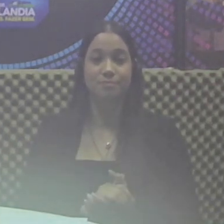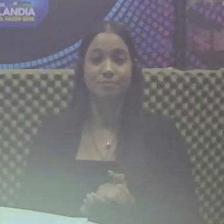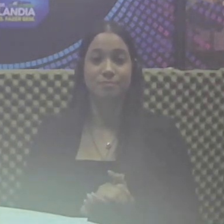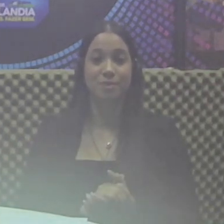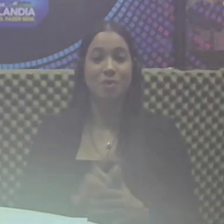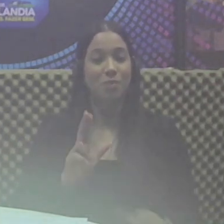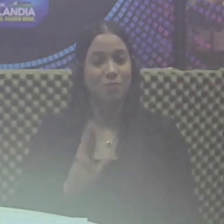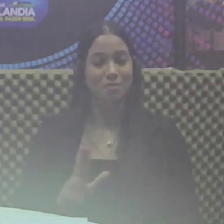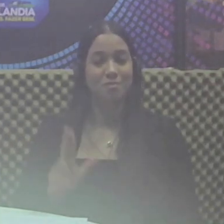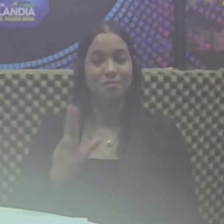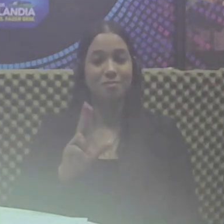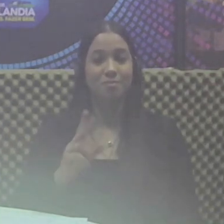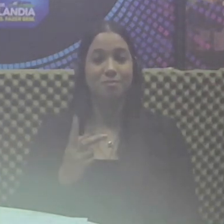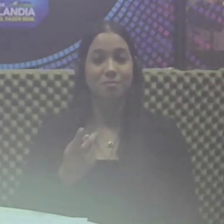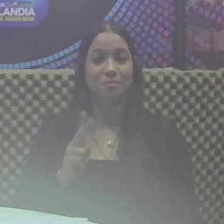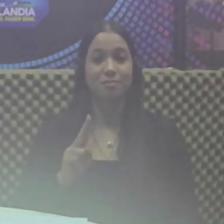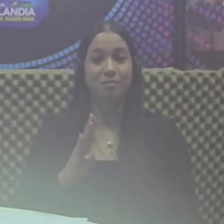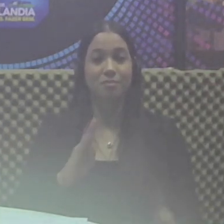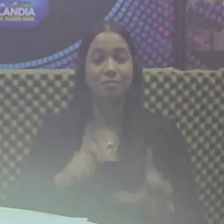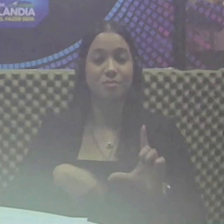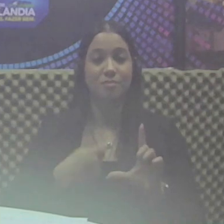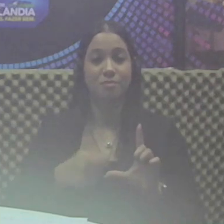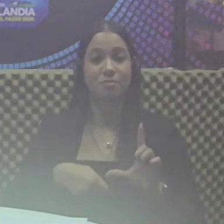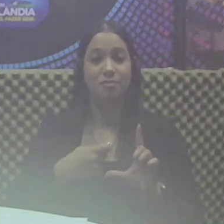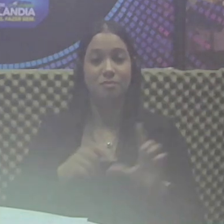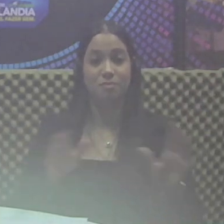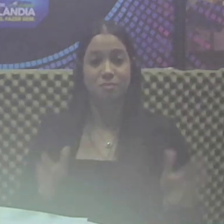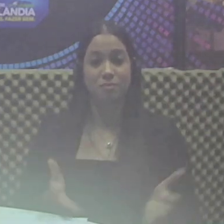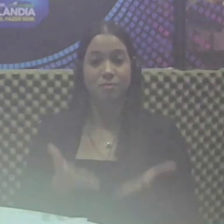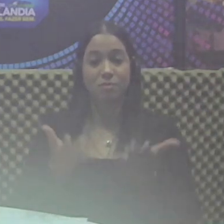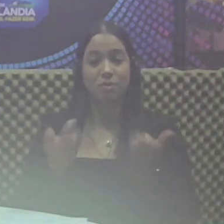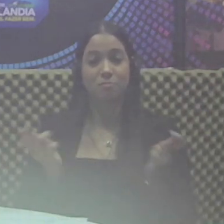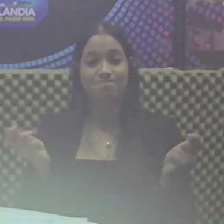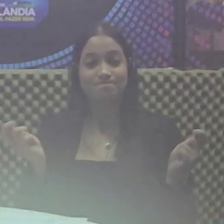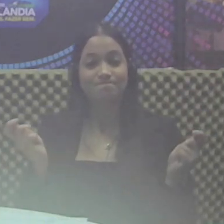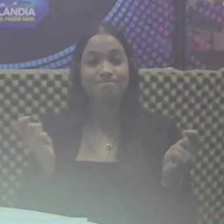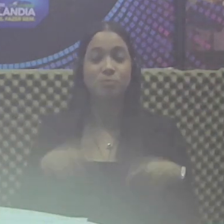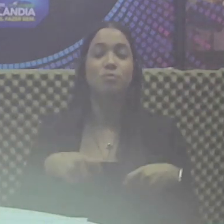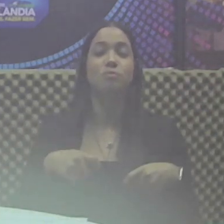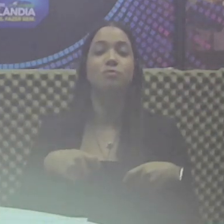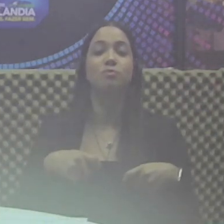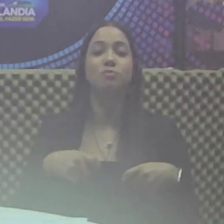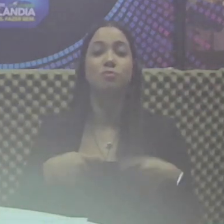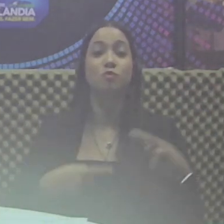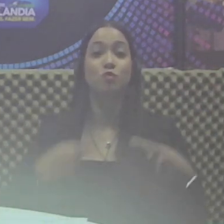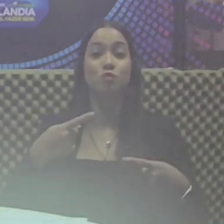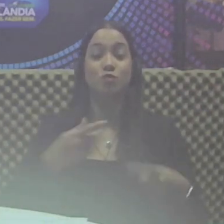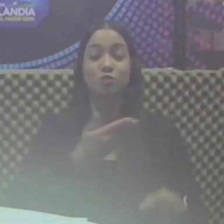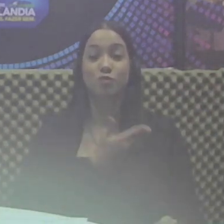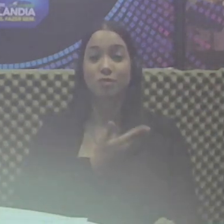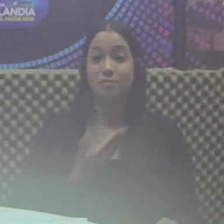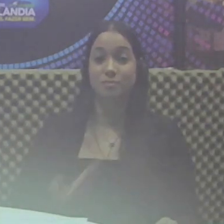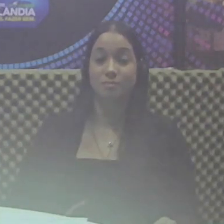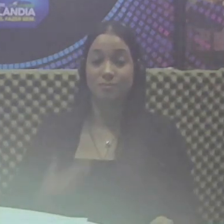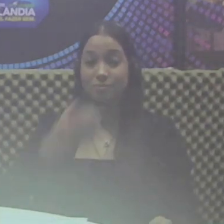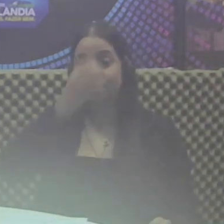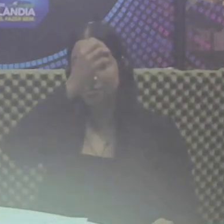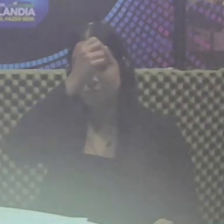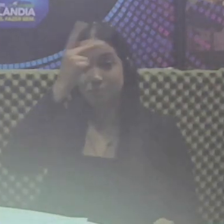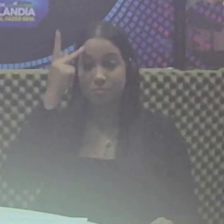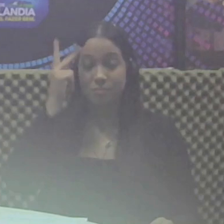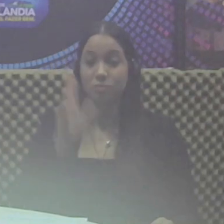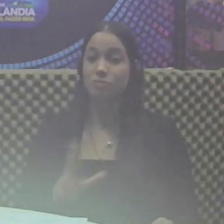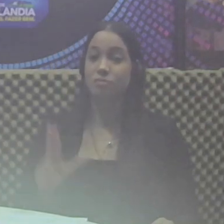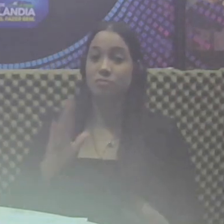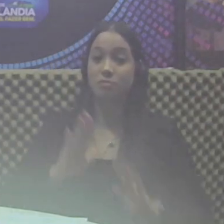Uberlândia como Hub Logístico é corroborado e potencializado pelas políticas públicas da Prefeitura de Uberlândia